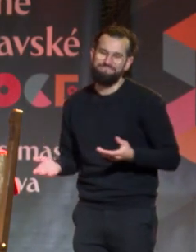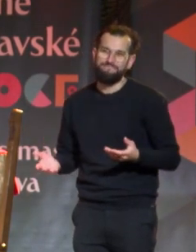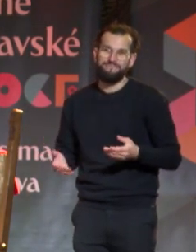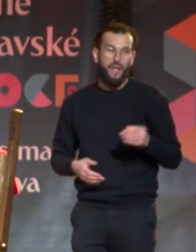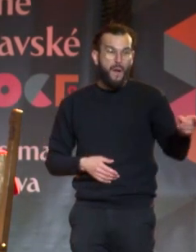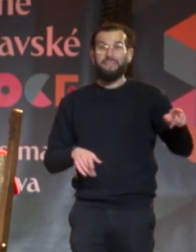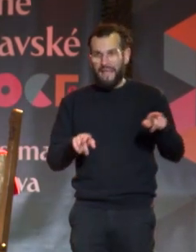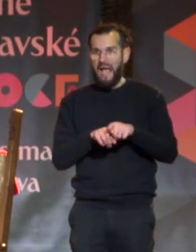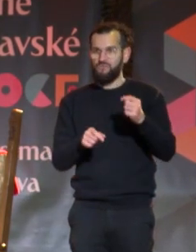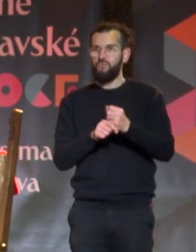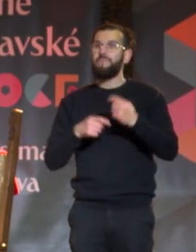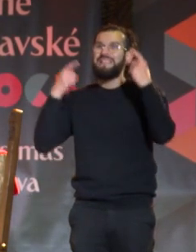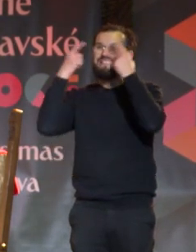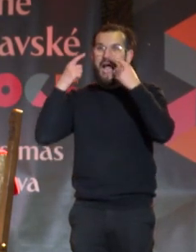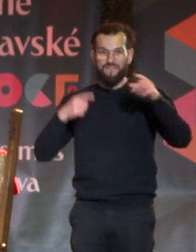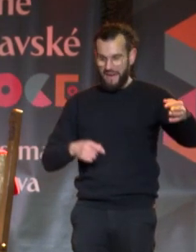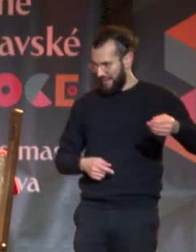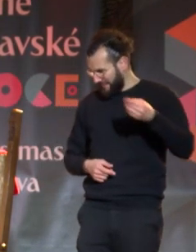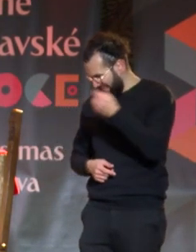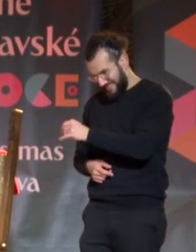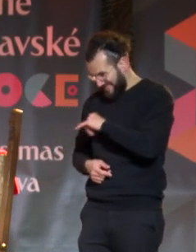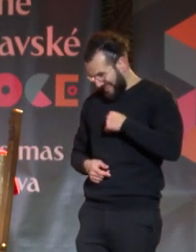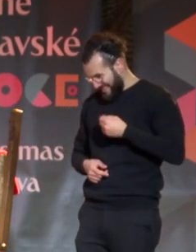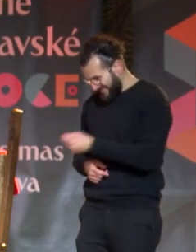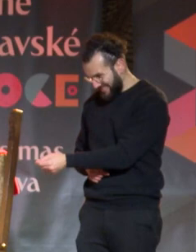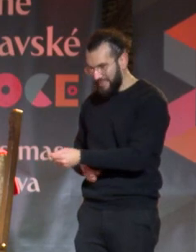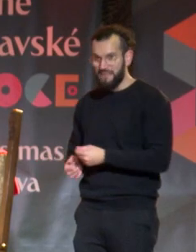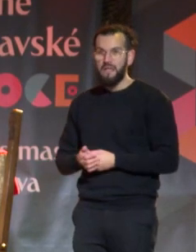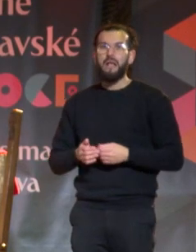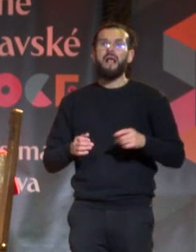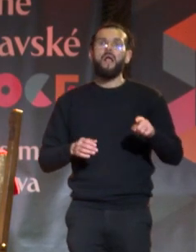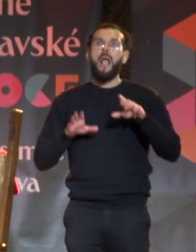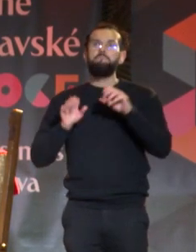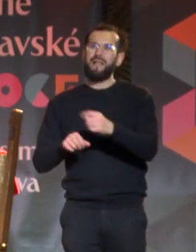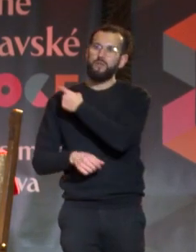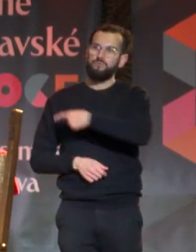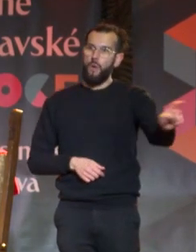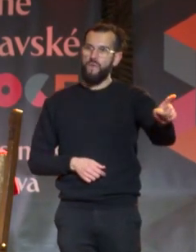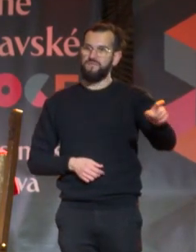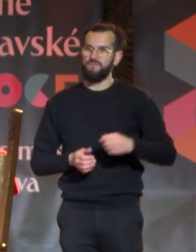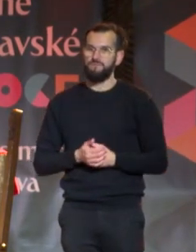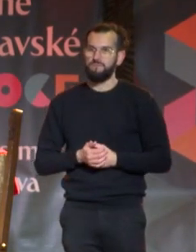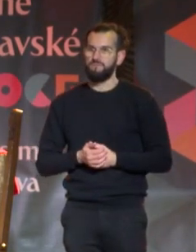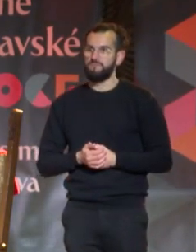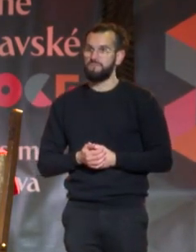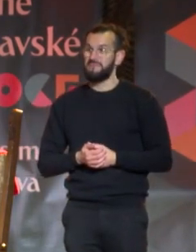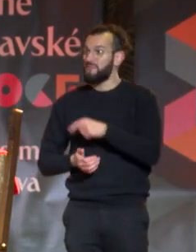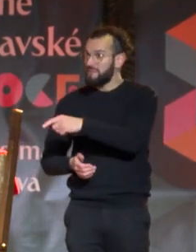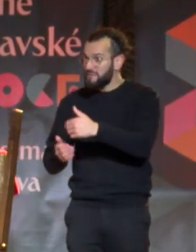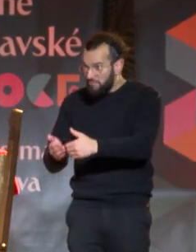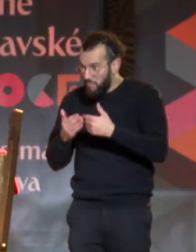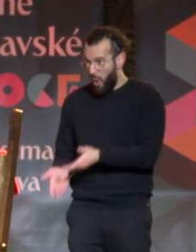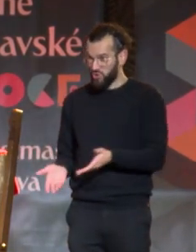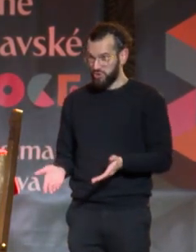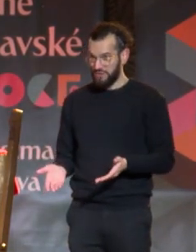jej pod nos vrecko lepkavých cukríkov. Neuro, domov! Tak ma vyťahni!